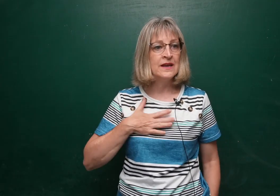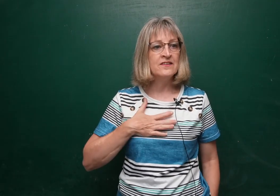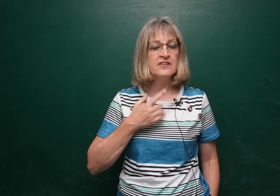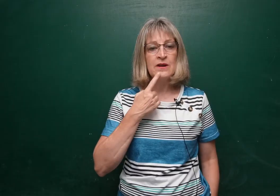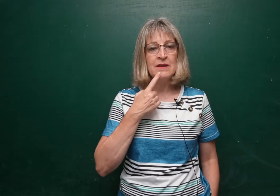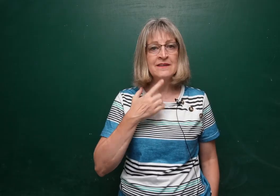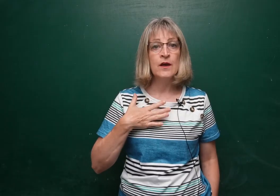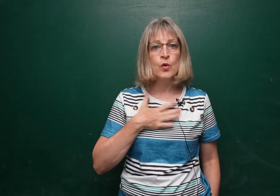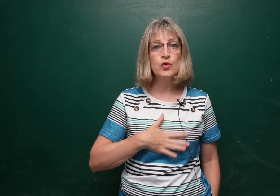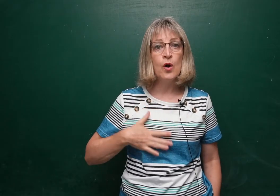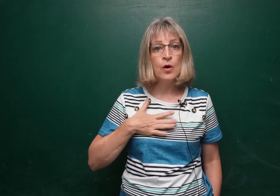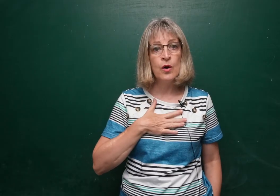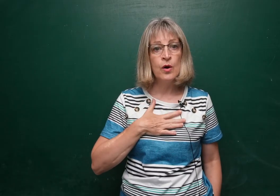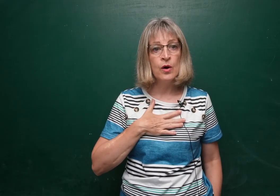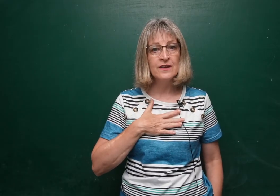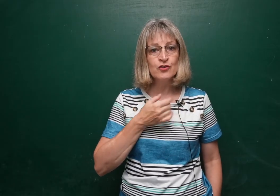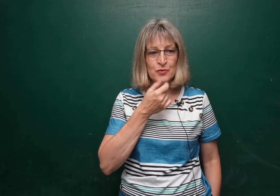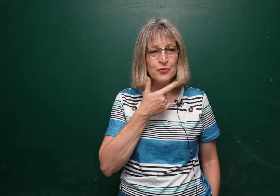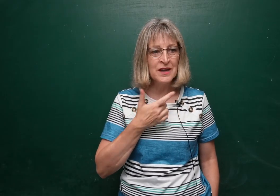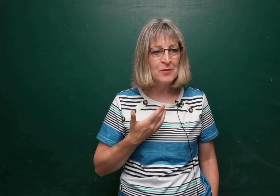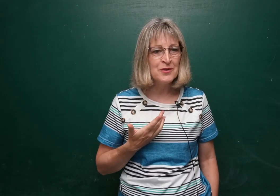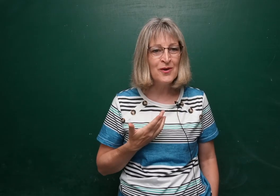Si je labialise content, est-ce que je peux sourire en même temps?